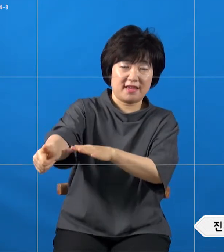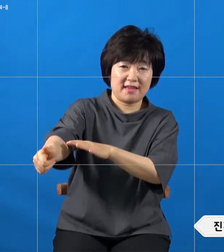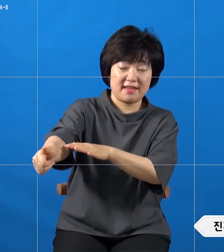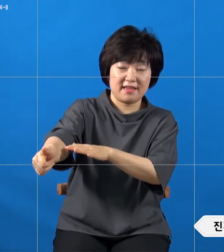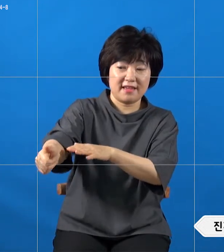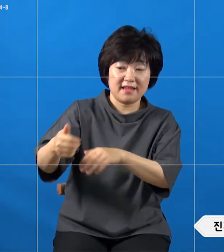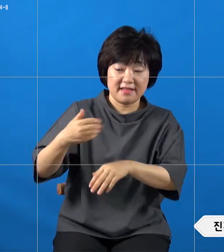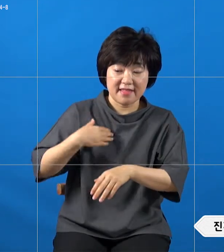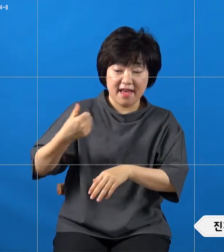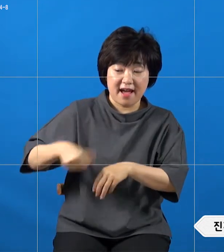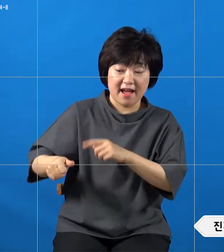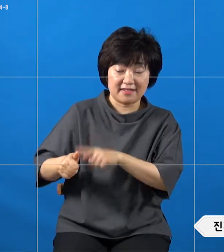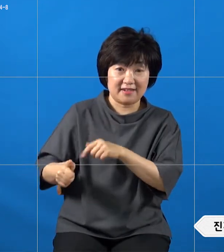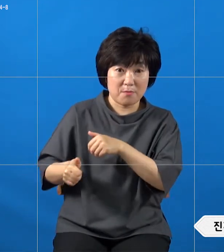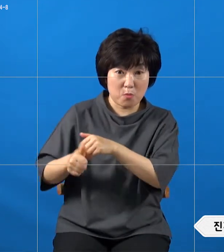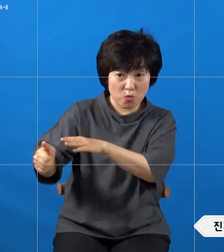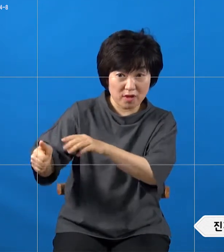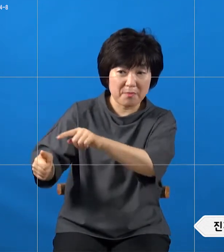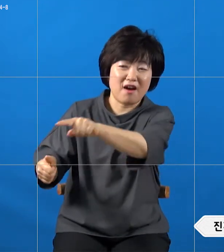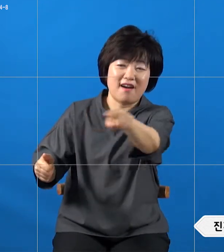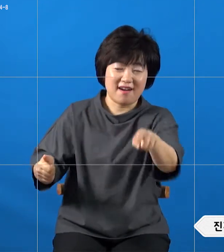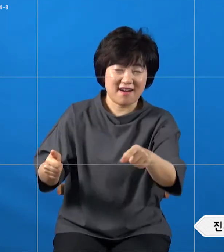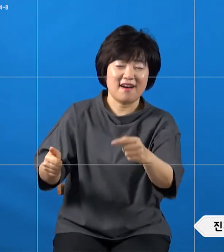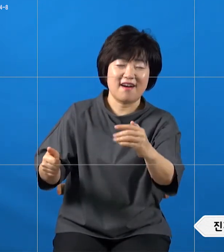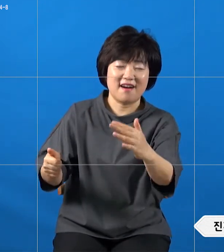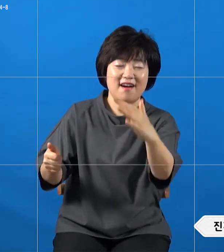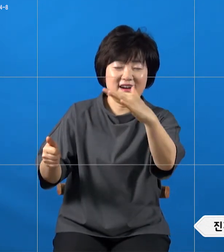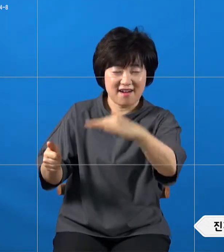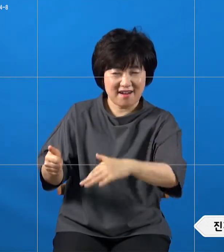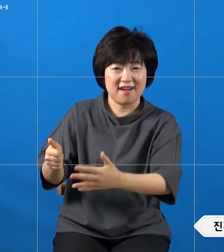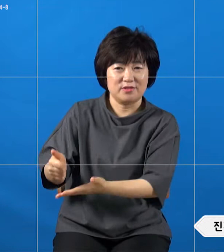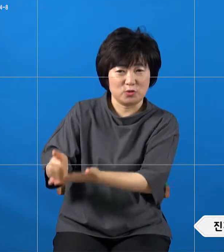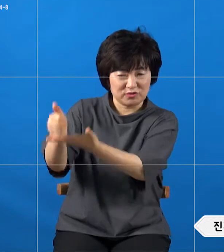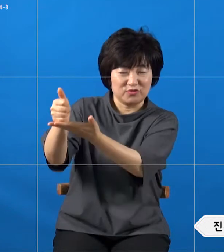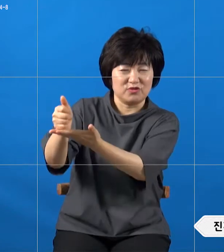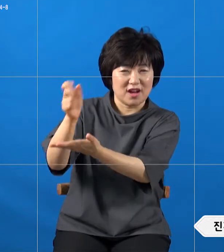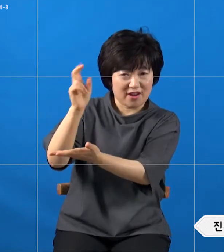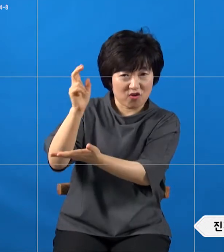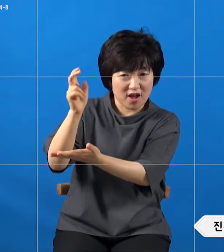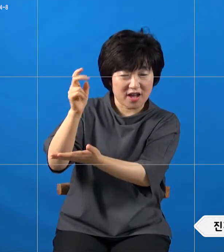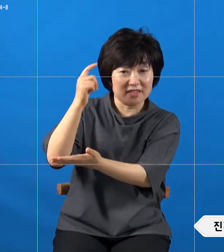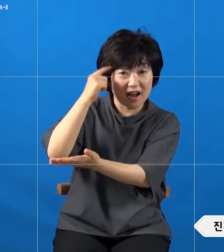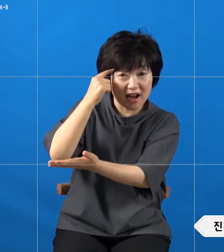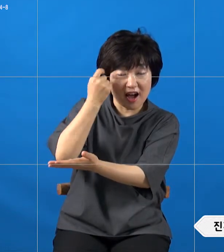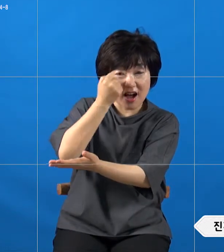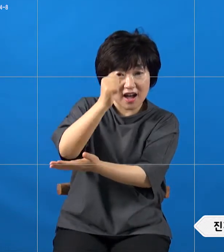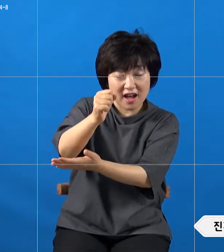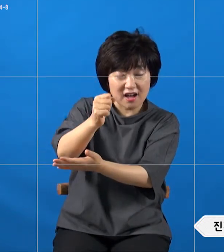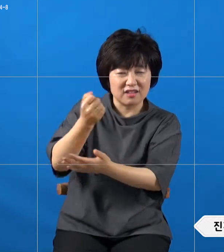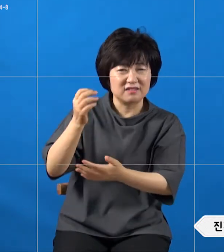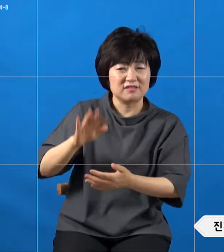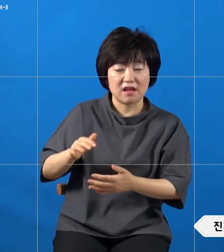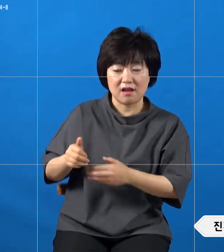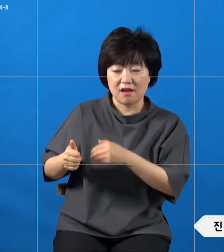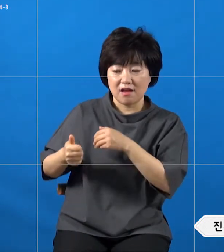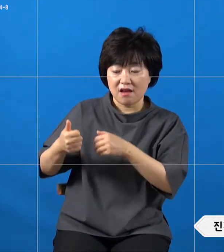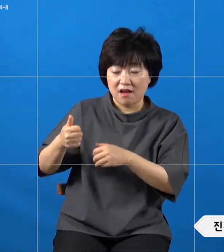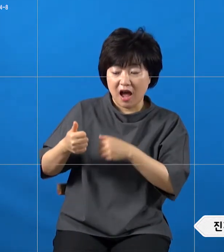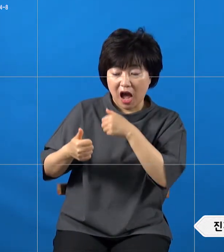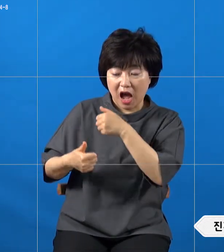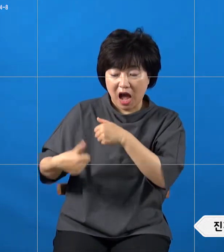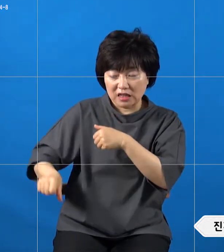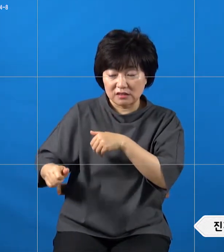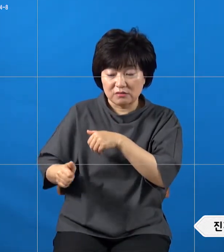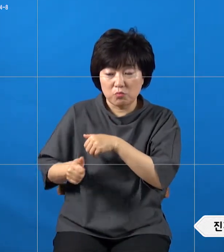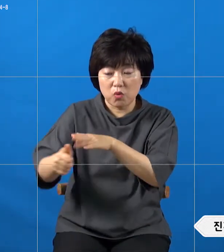보내면 저들이 존중할 것이다 라고 보냅니다. 그런데 오히려 농부들은 상속자가 왔으니